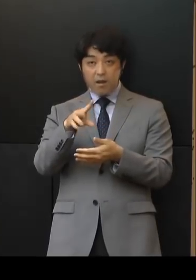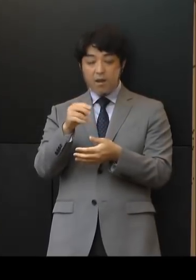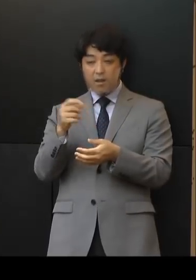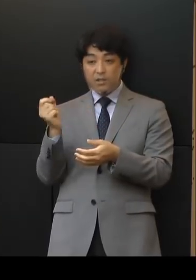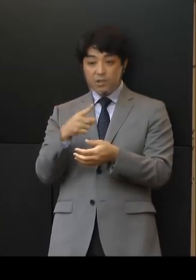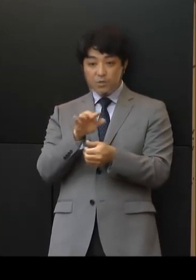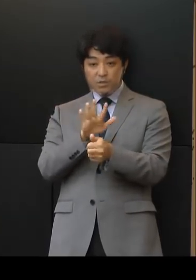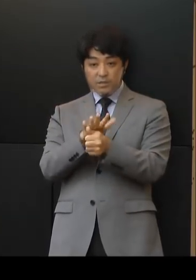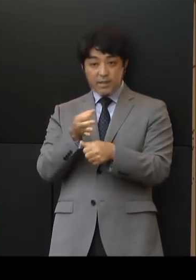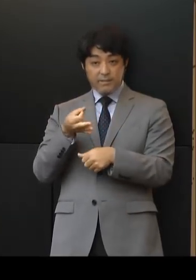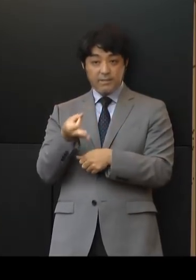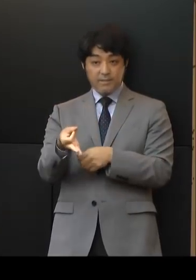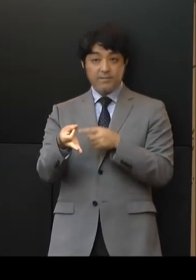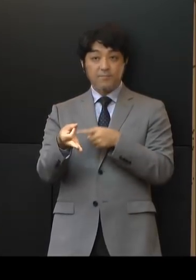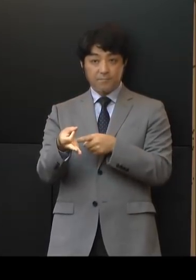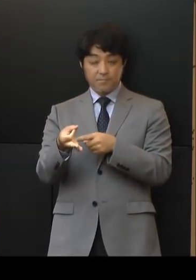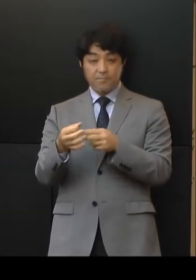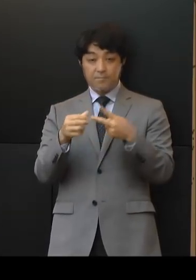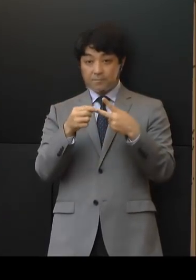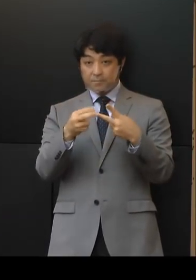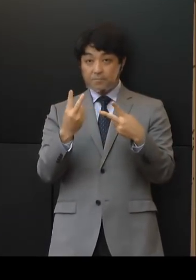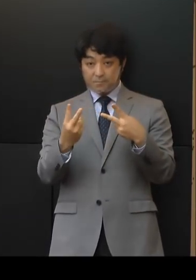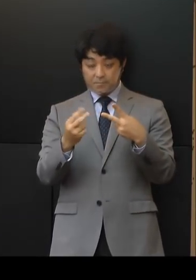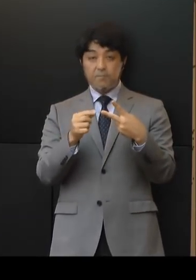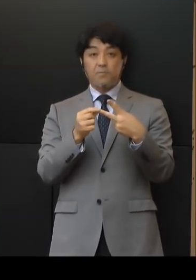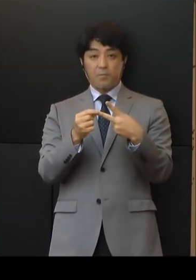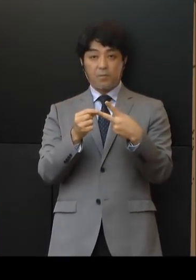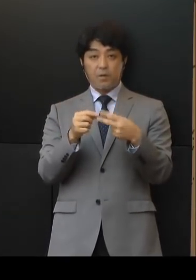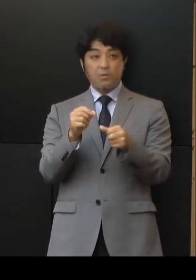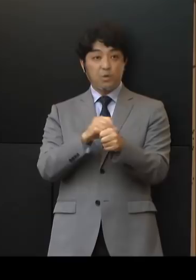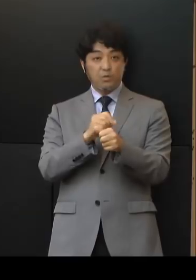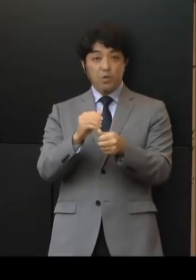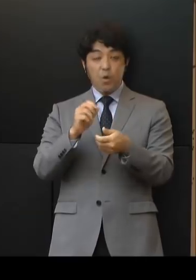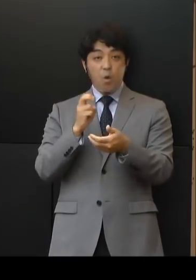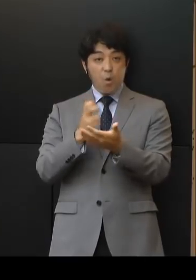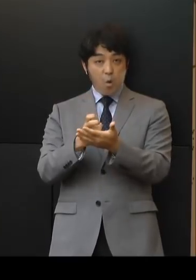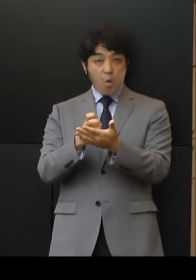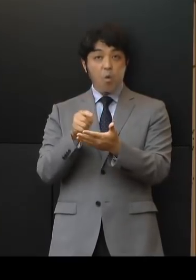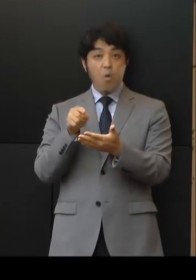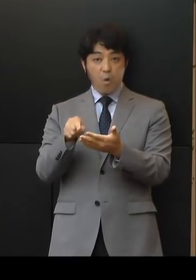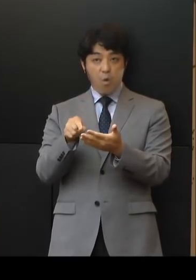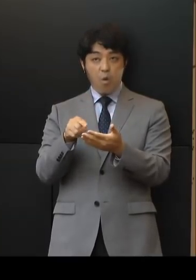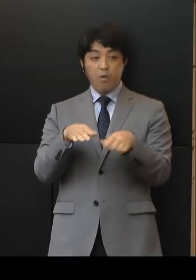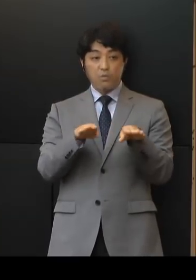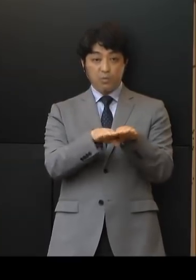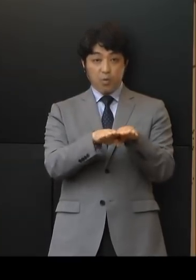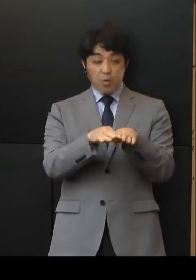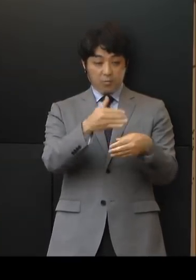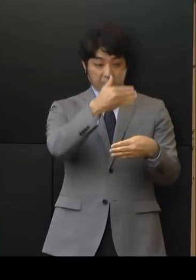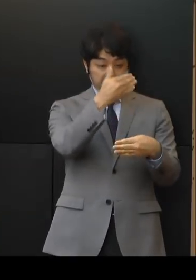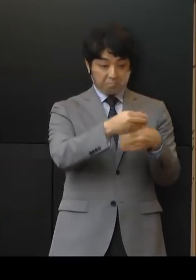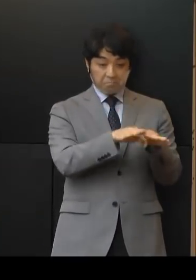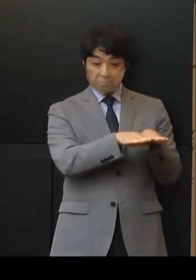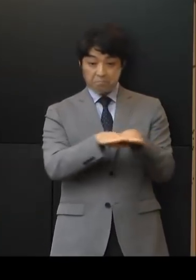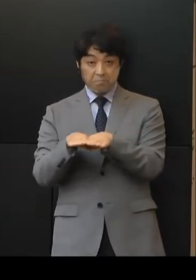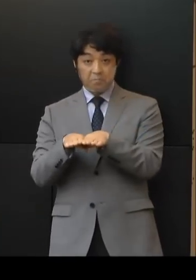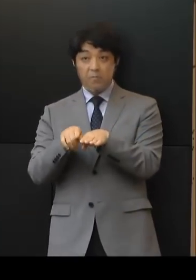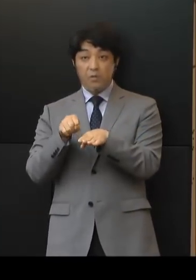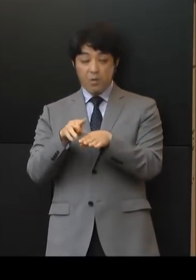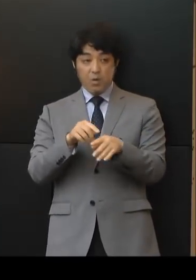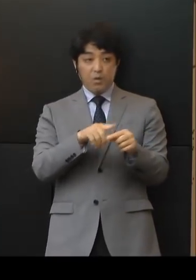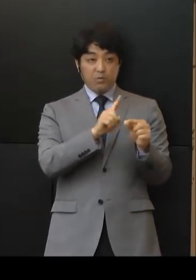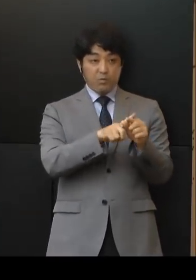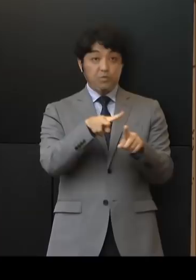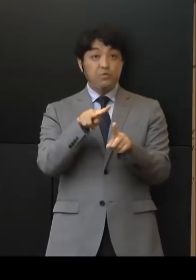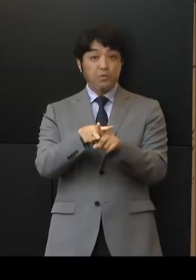金、2、特措法に基づき休業を行った県内中小